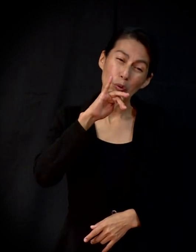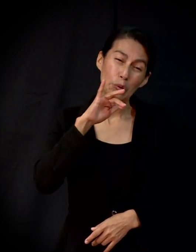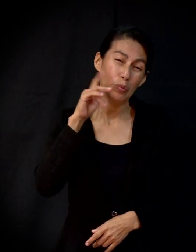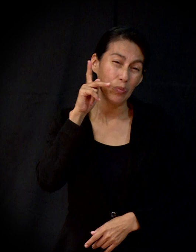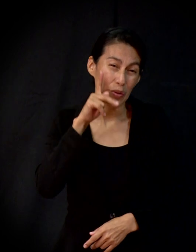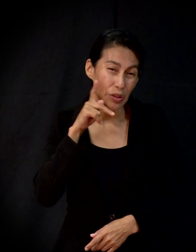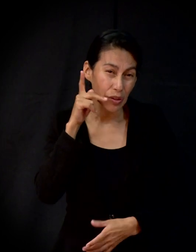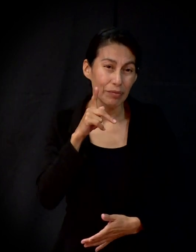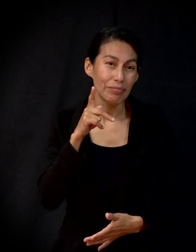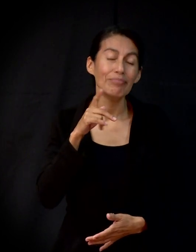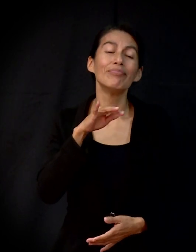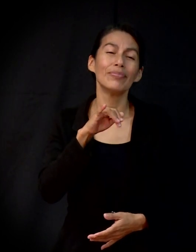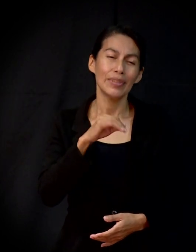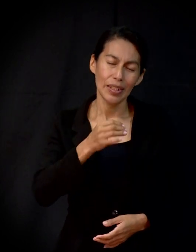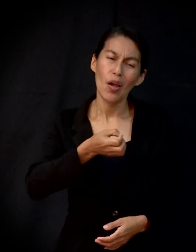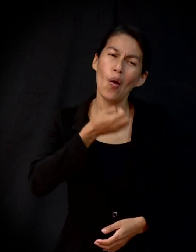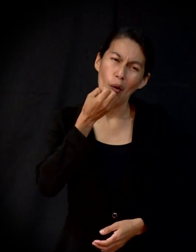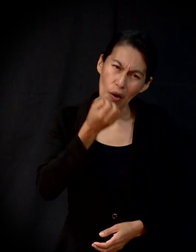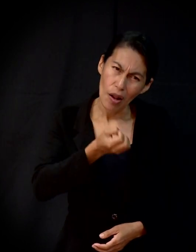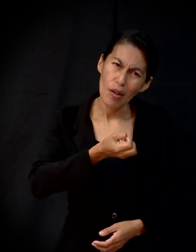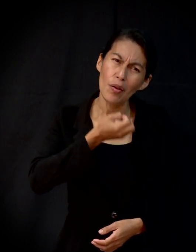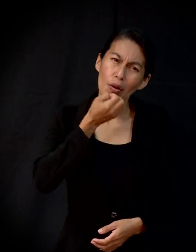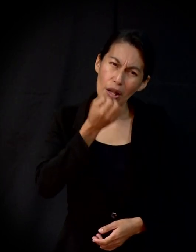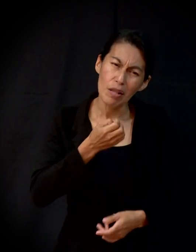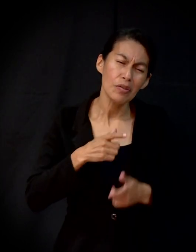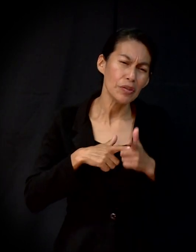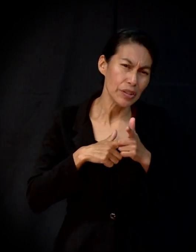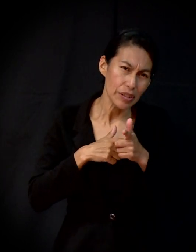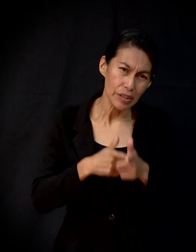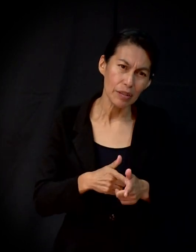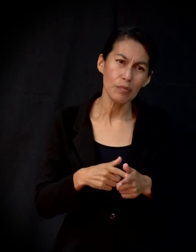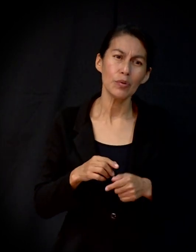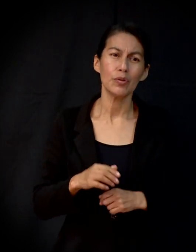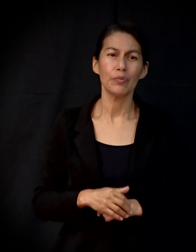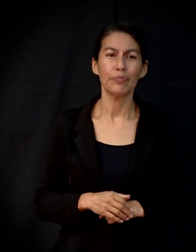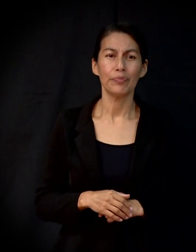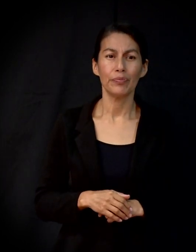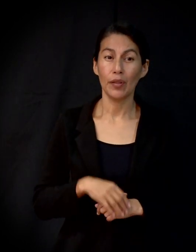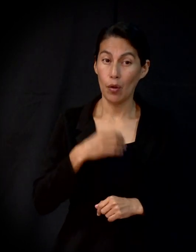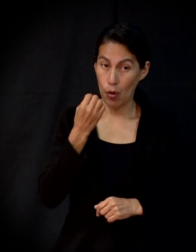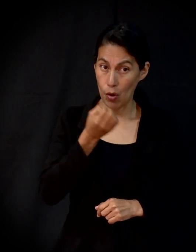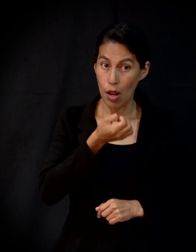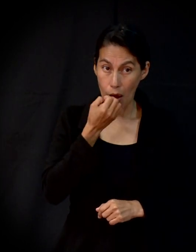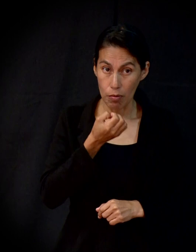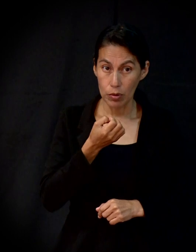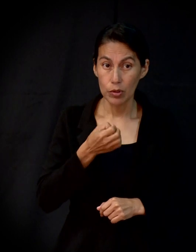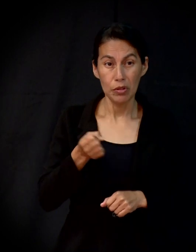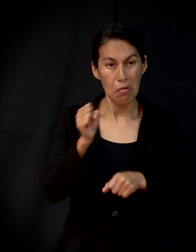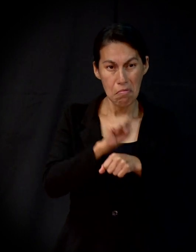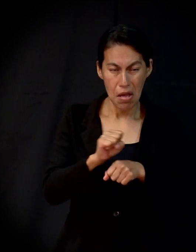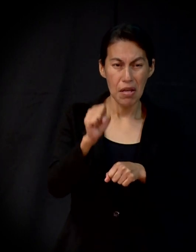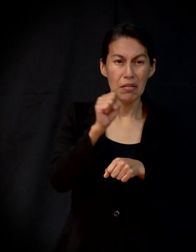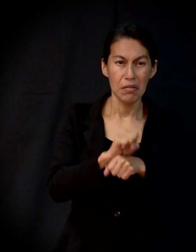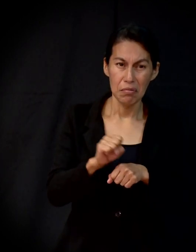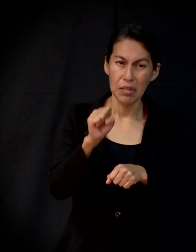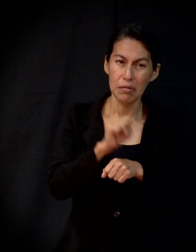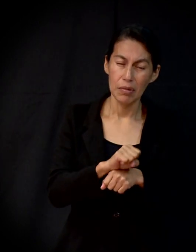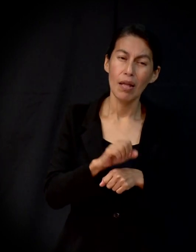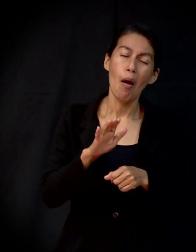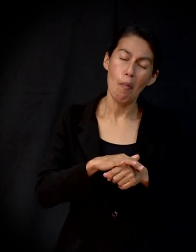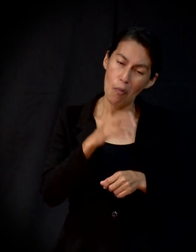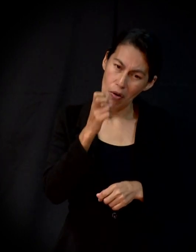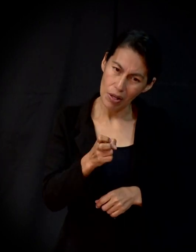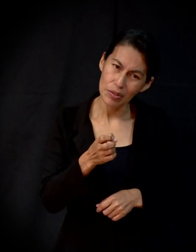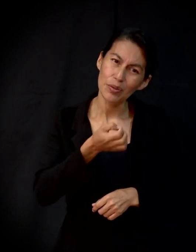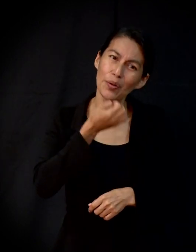estamos orando por esa petición. Blanca Norma, estamos orando ya varias semanas por